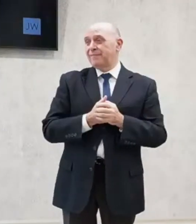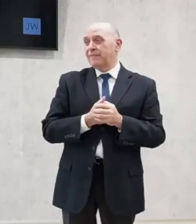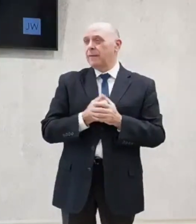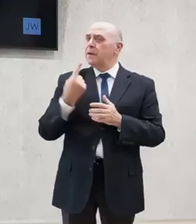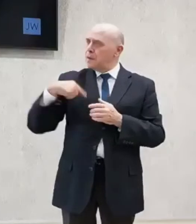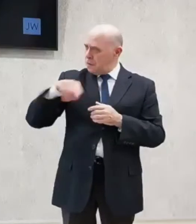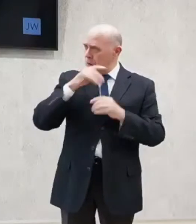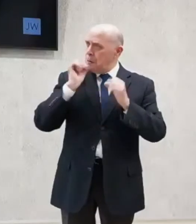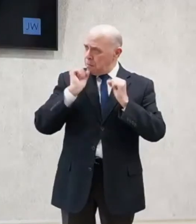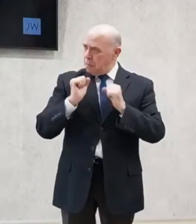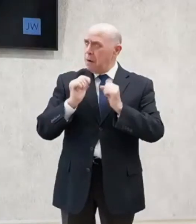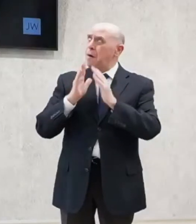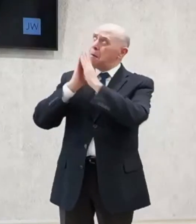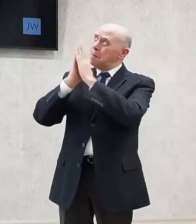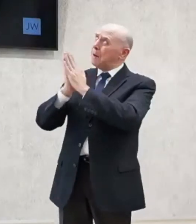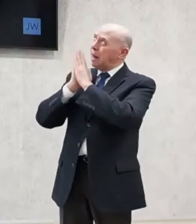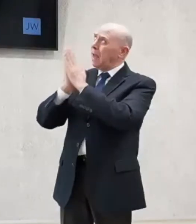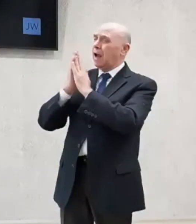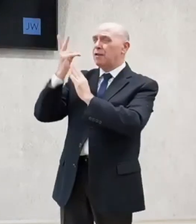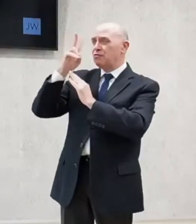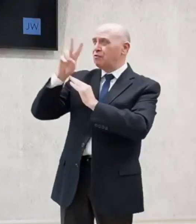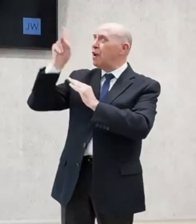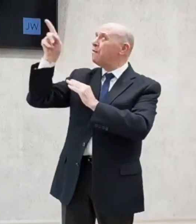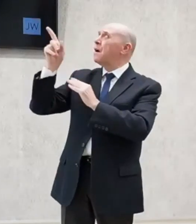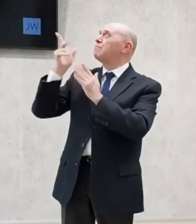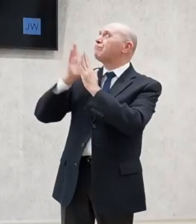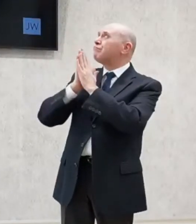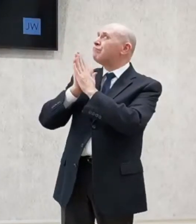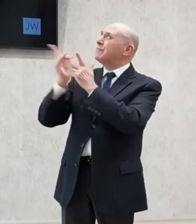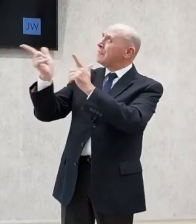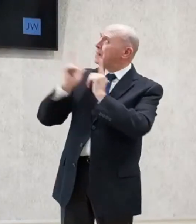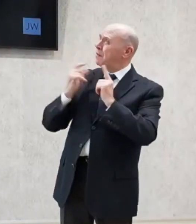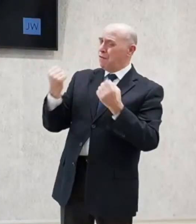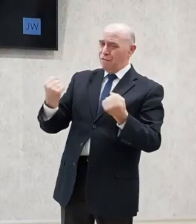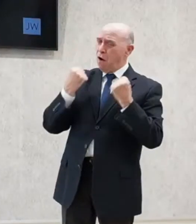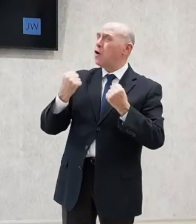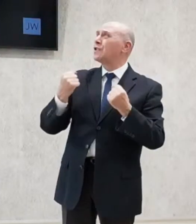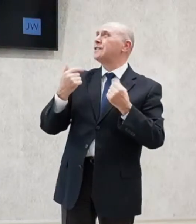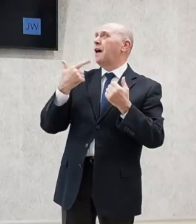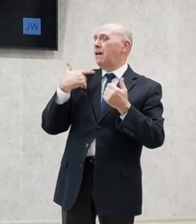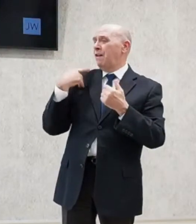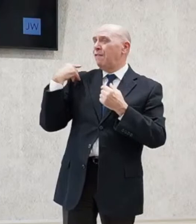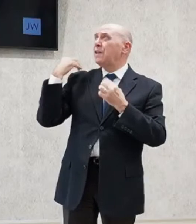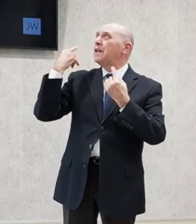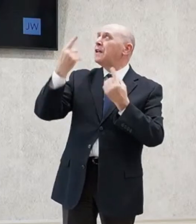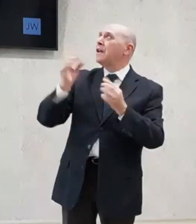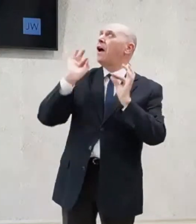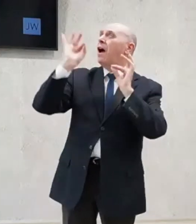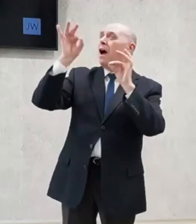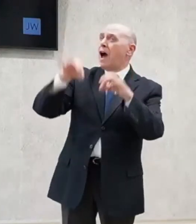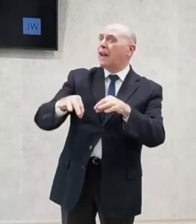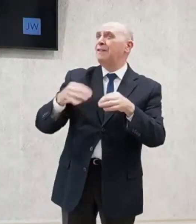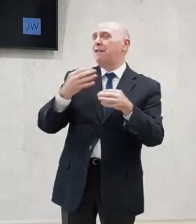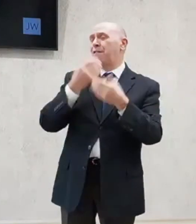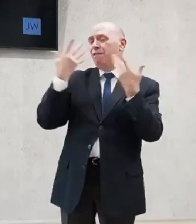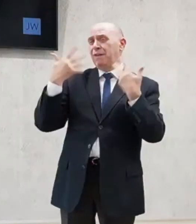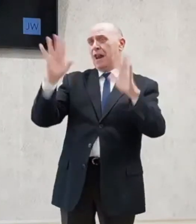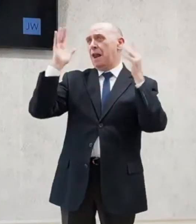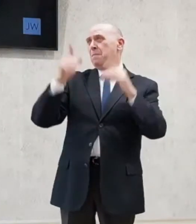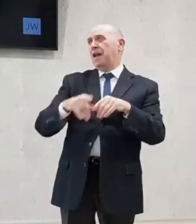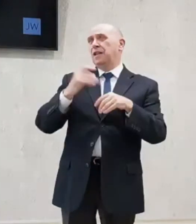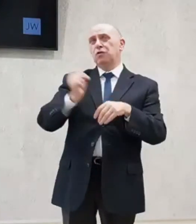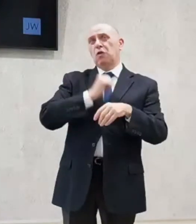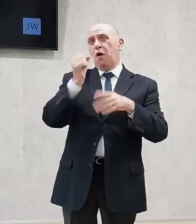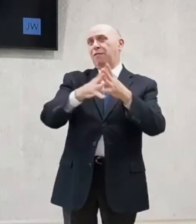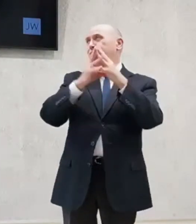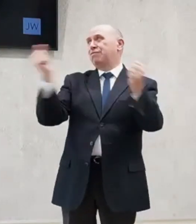ci rivolgiamo a Geova sicuri che ci darà la forza di cui abbiamo bisogno fino a quando non eliminerà completamente le